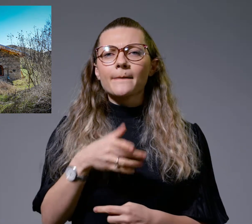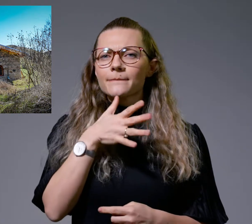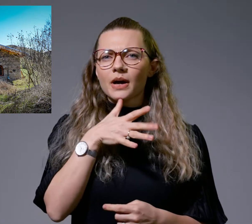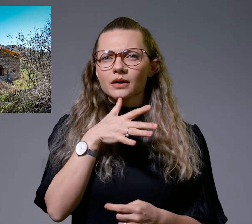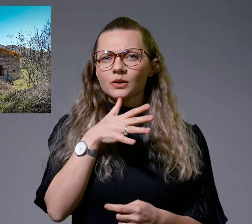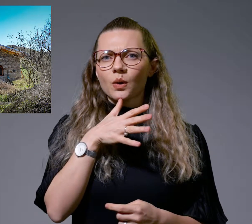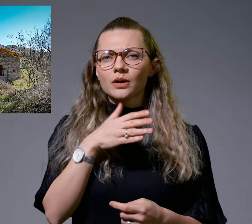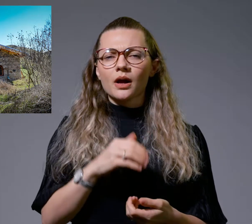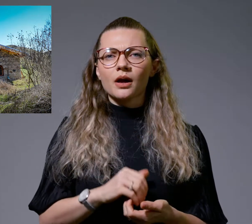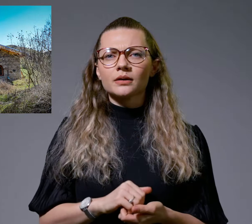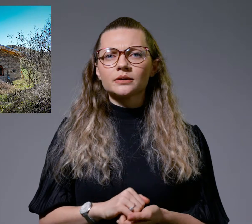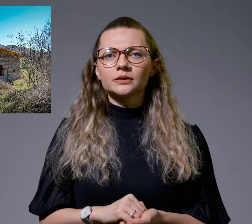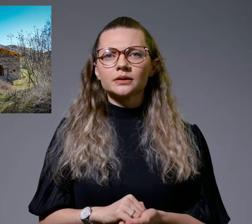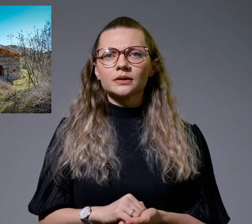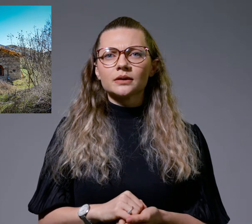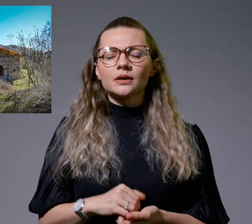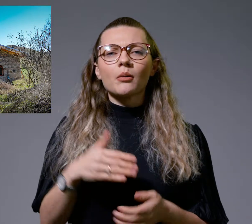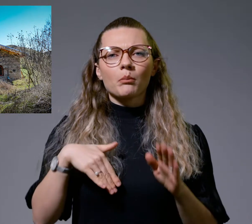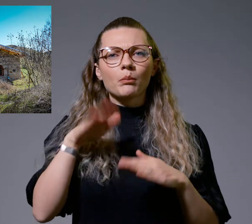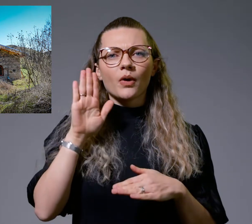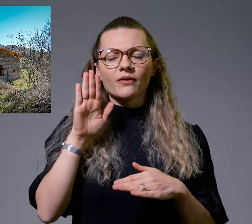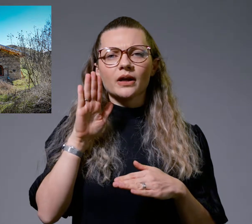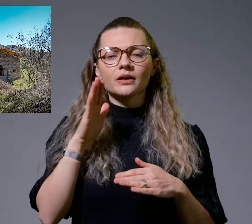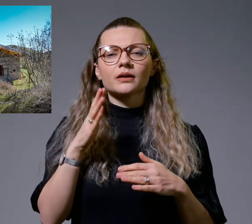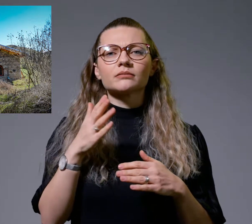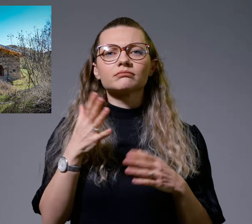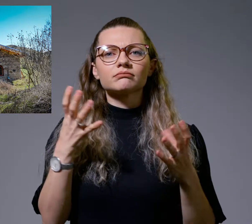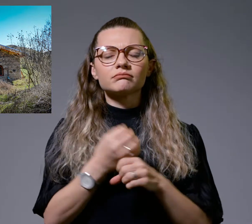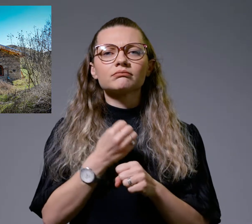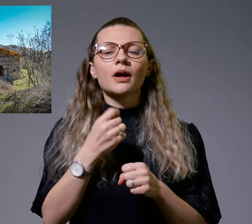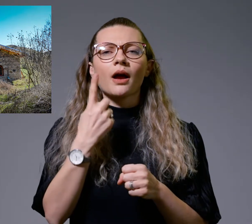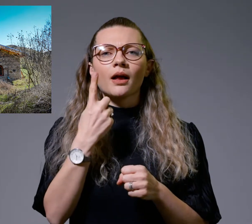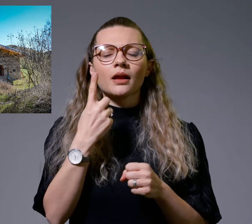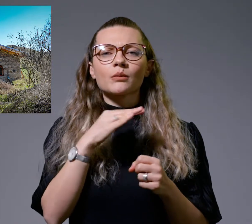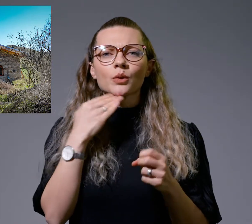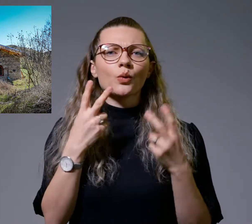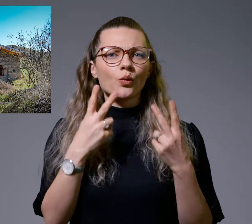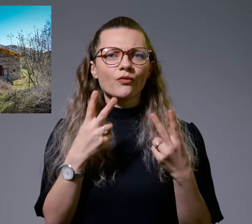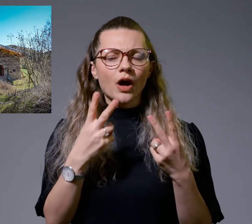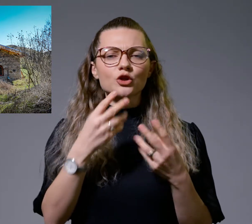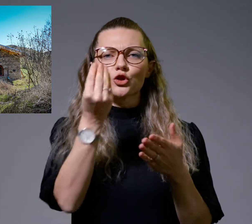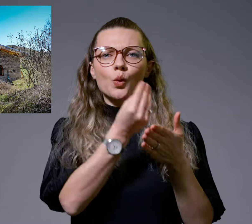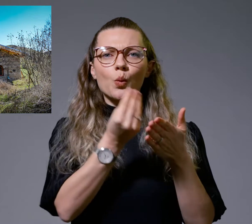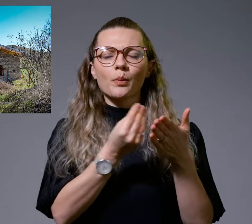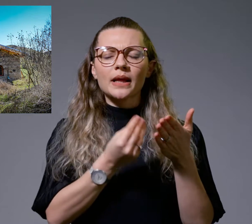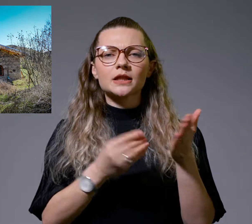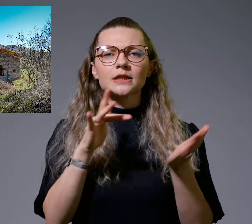Македонија се повеќе станува еден од позначајните уметнички центри